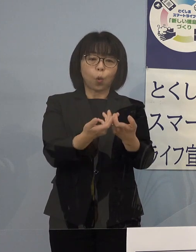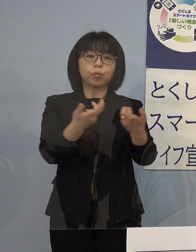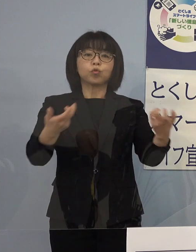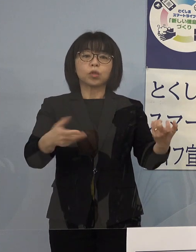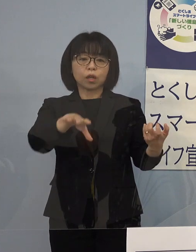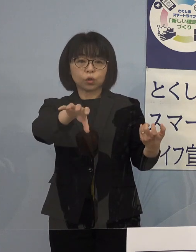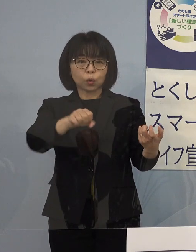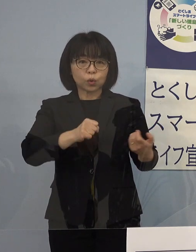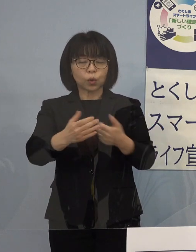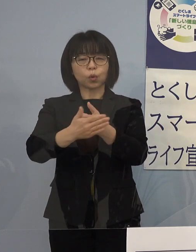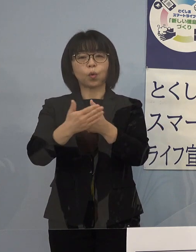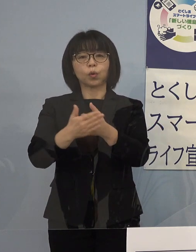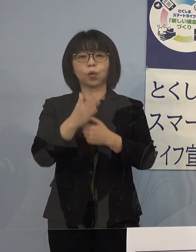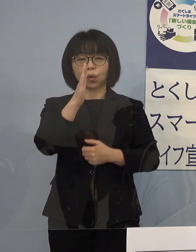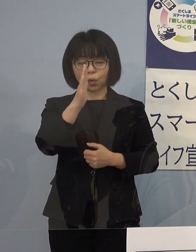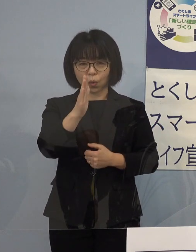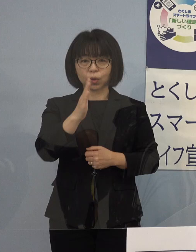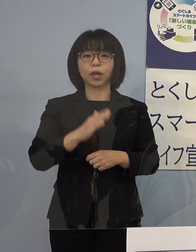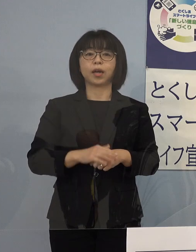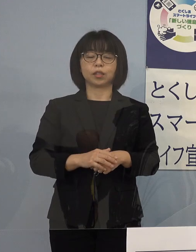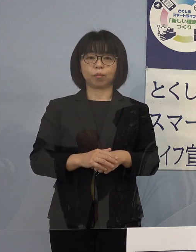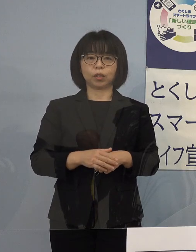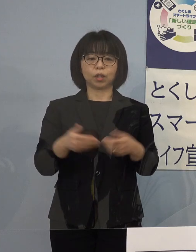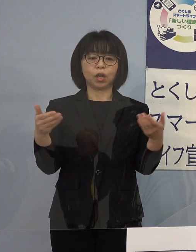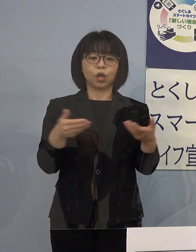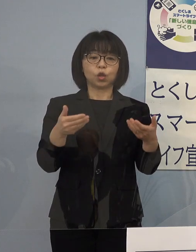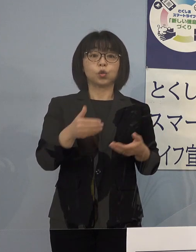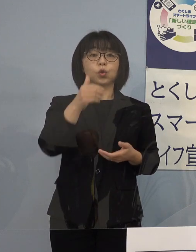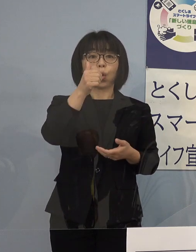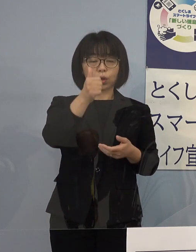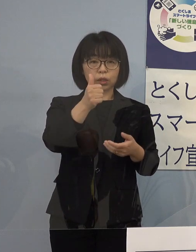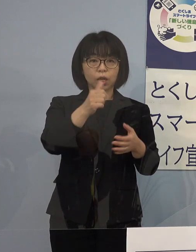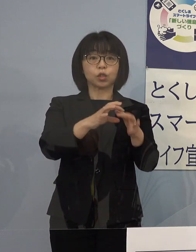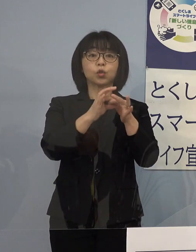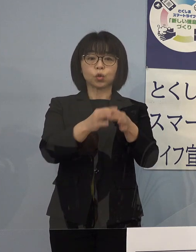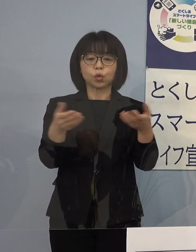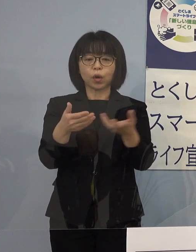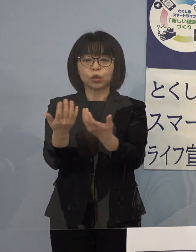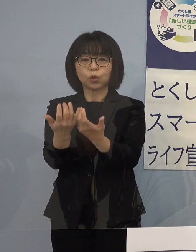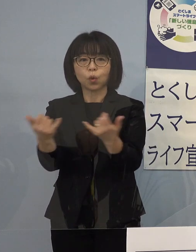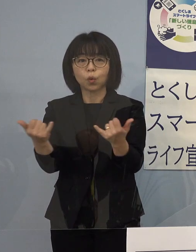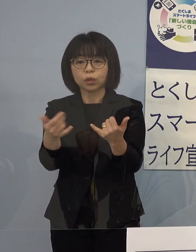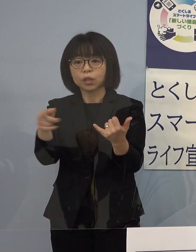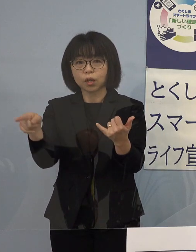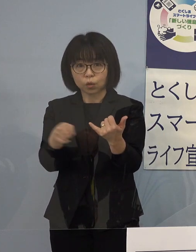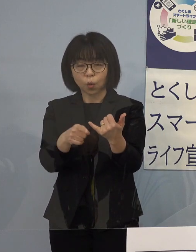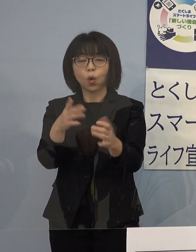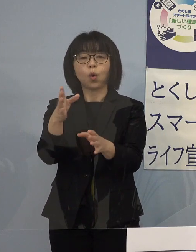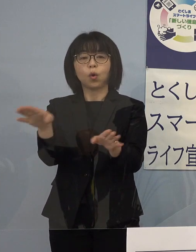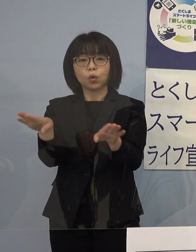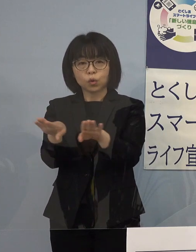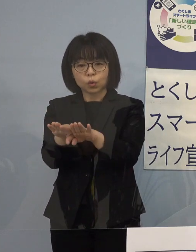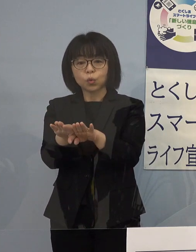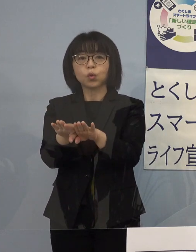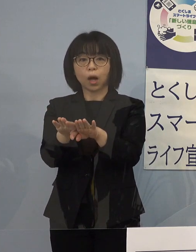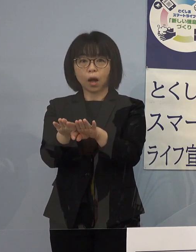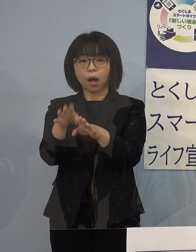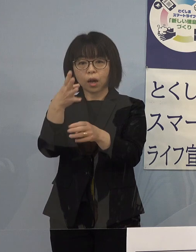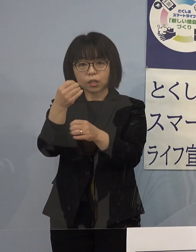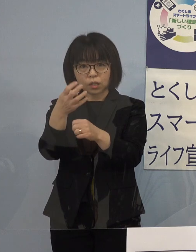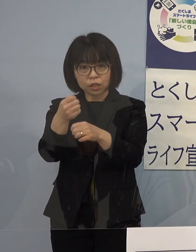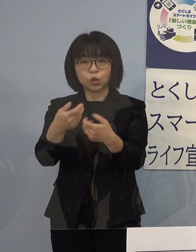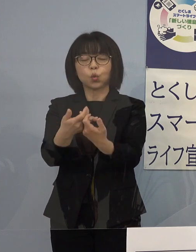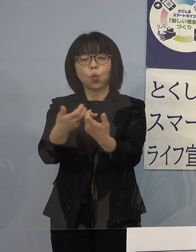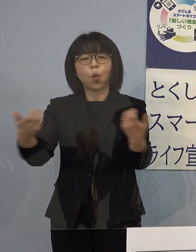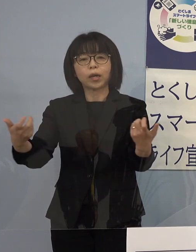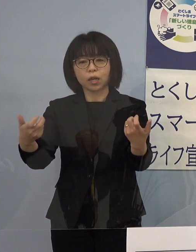、事業者の皆さん方には従業員の皆さん方の休暇の分散取得に